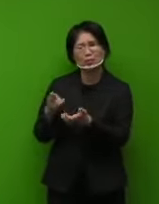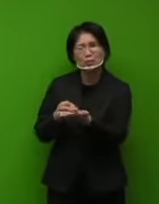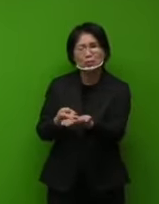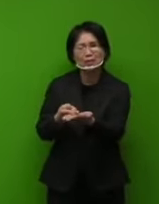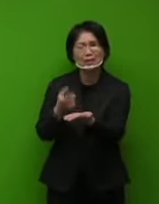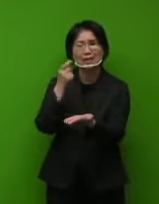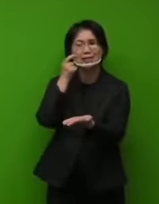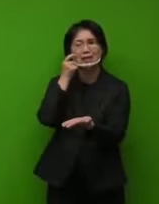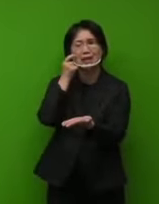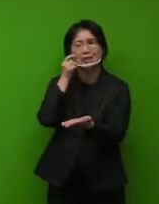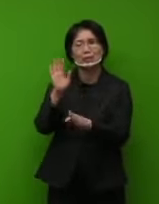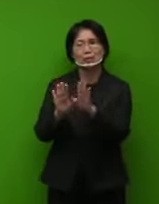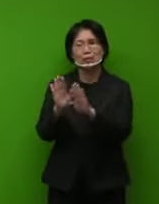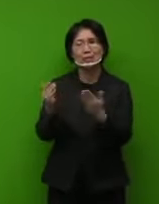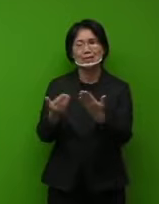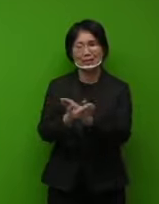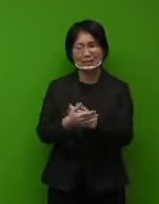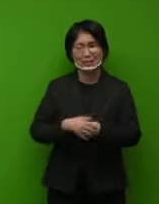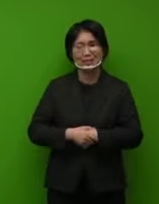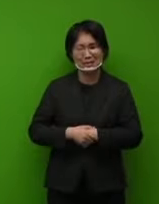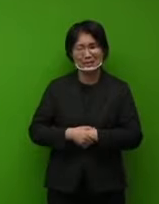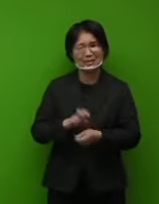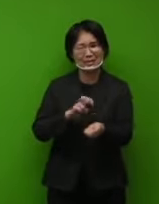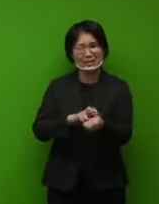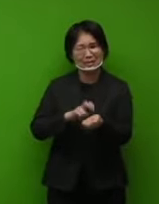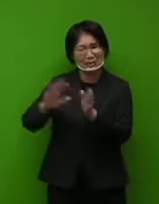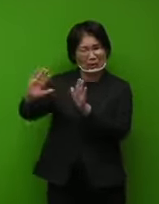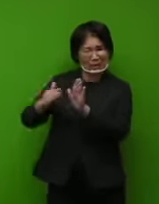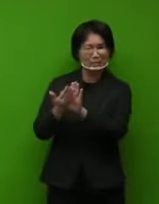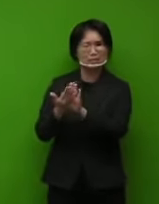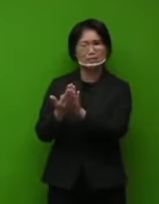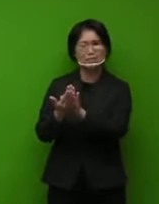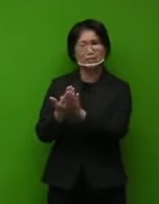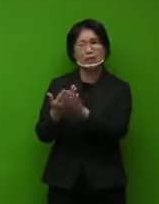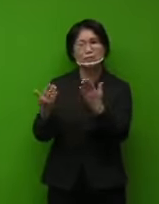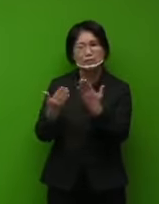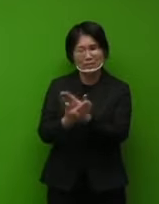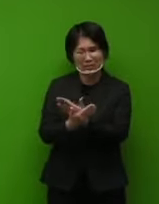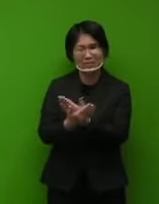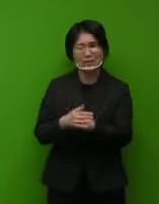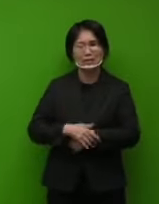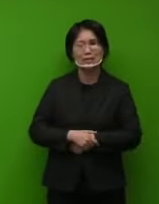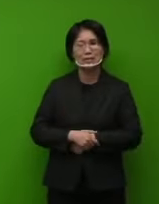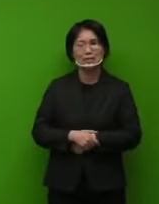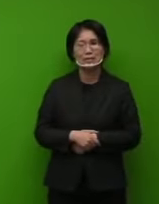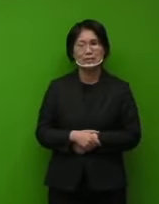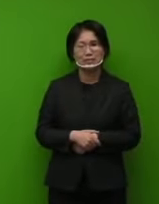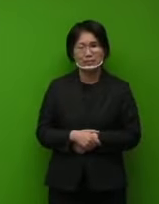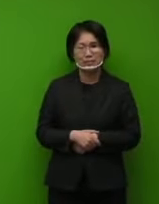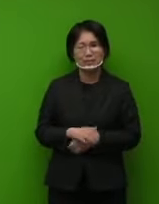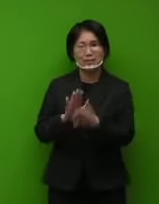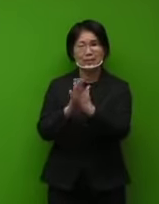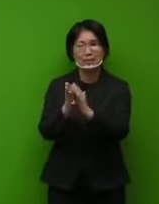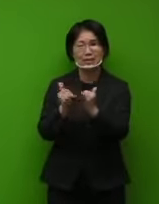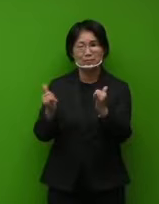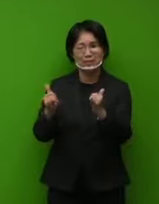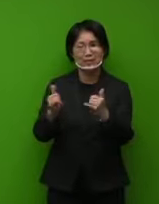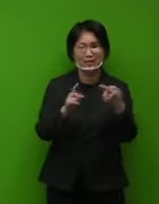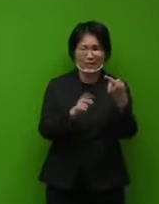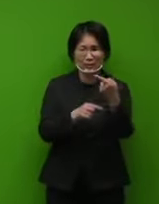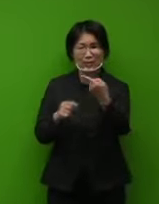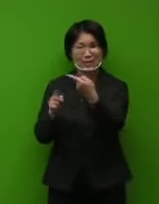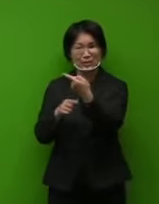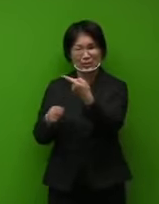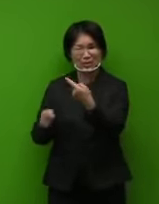にくい状況であります。医療は逼迫化してくるということになっておりますので、県民の方お一人お一人に